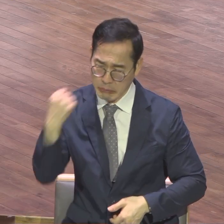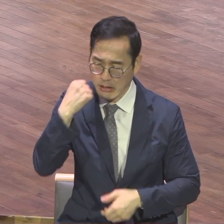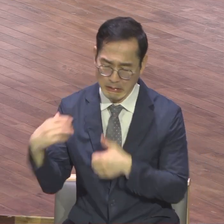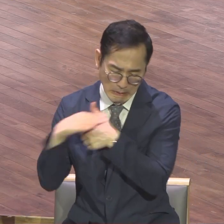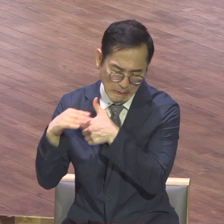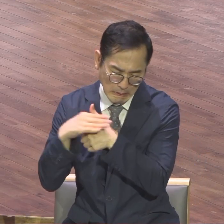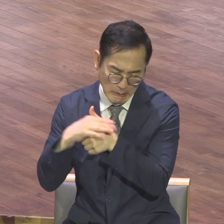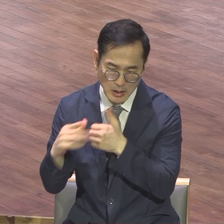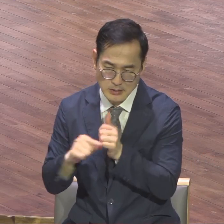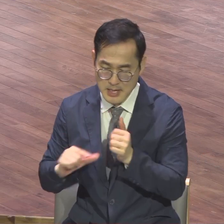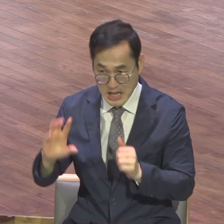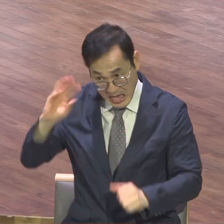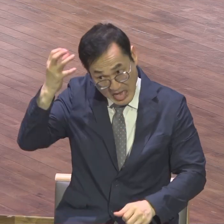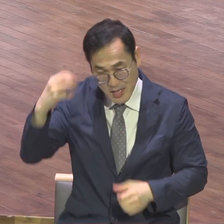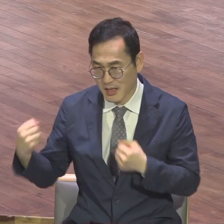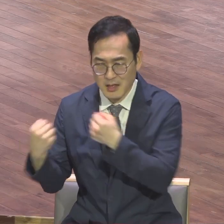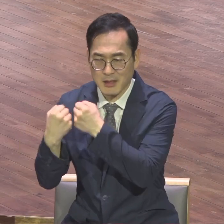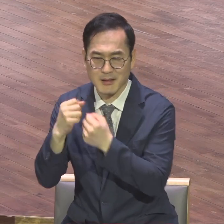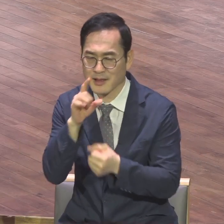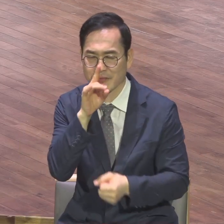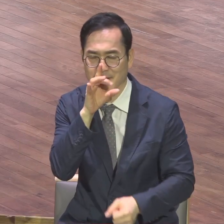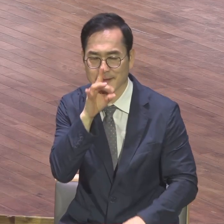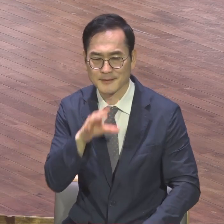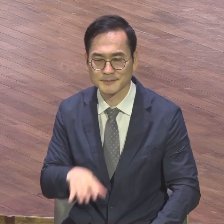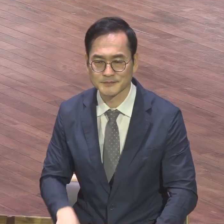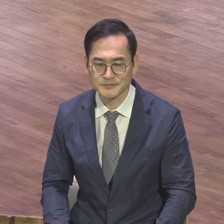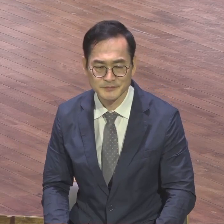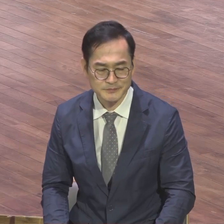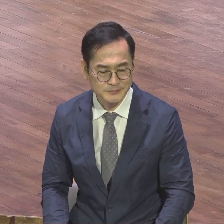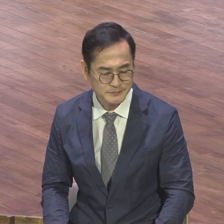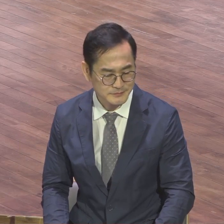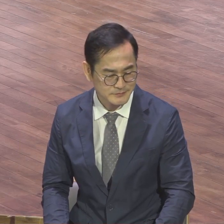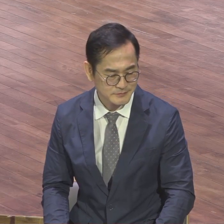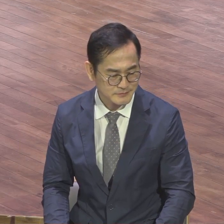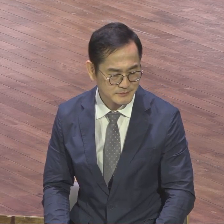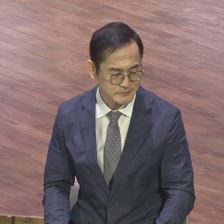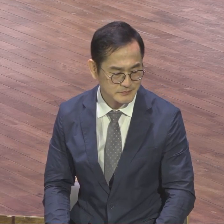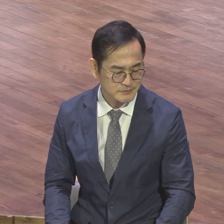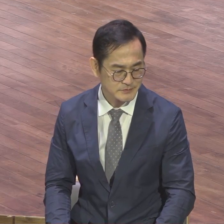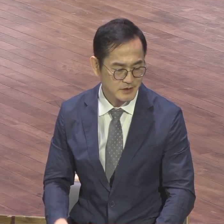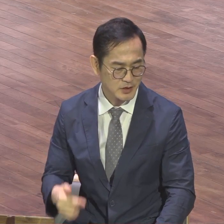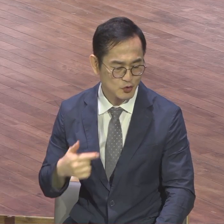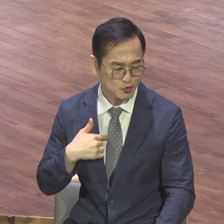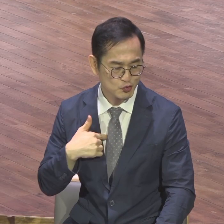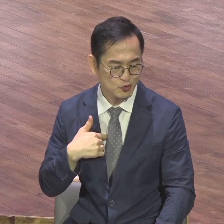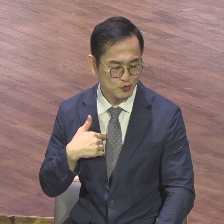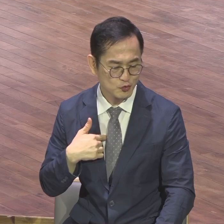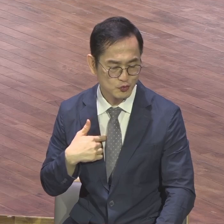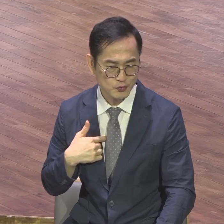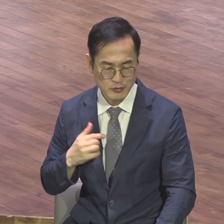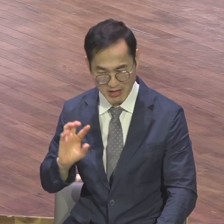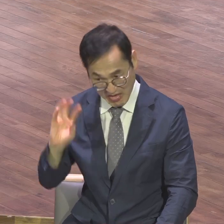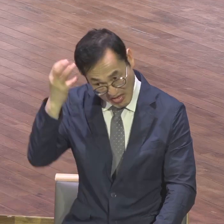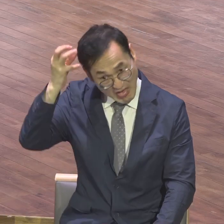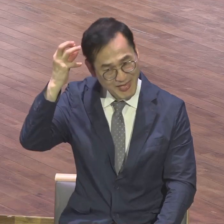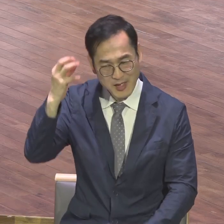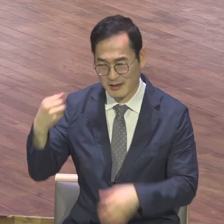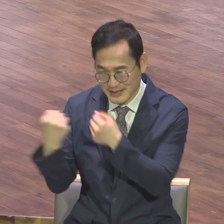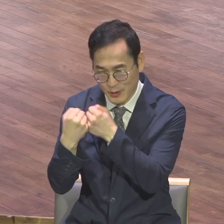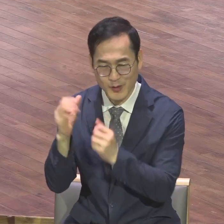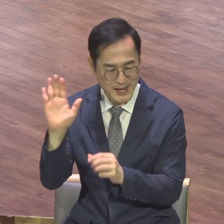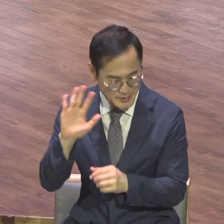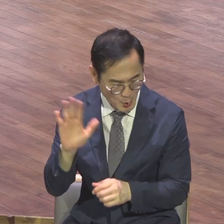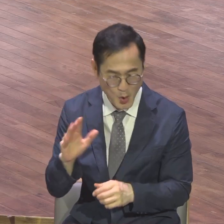우리의 실험은 혈과 육을 상대하는 것이 아니요, 통치자들과 권세자들과 이 어둠의 세상 주관자들과 하늘의